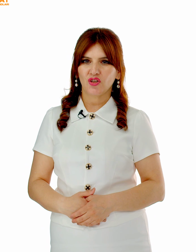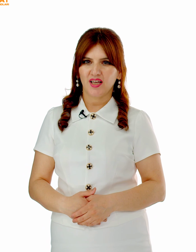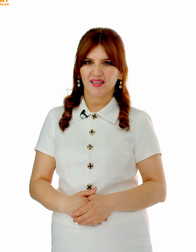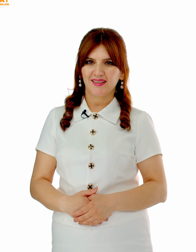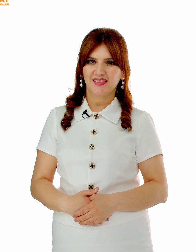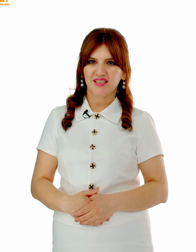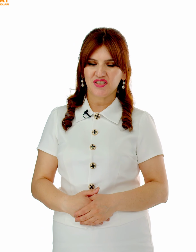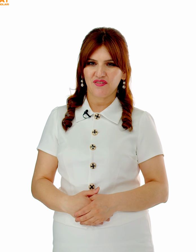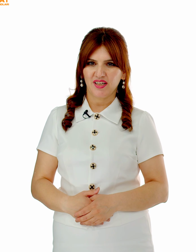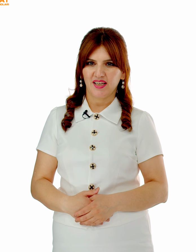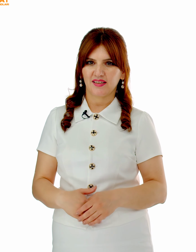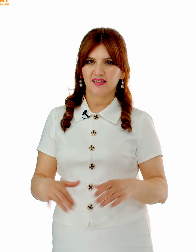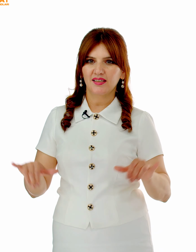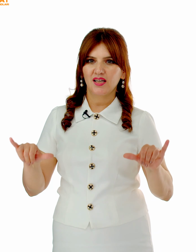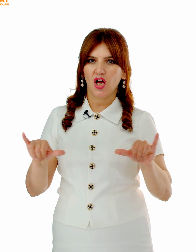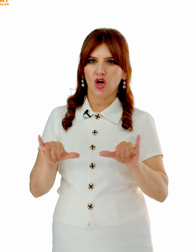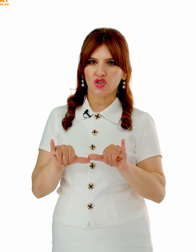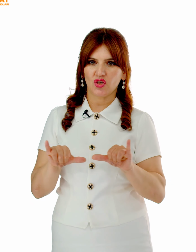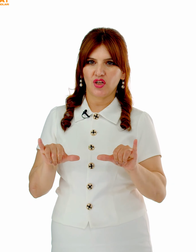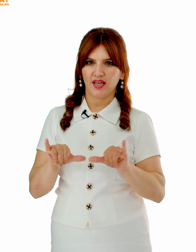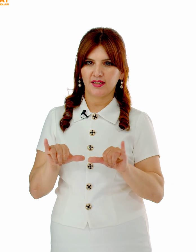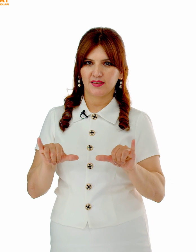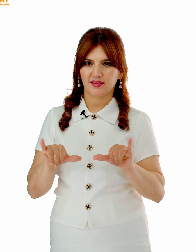Oshxonani ikkinchi varianti oshxona.